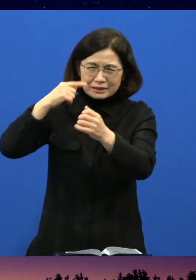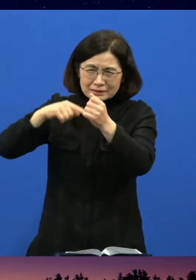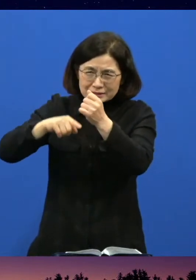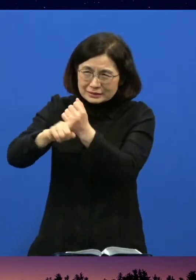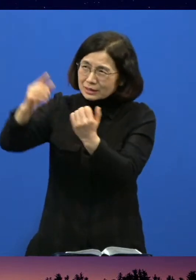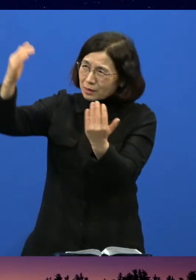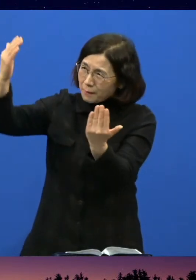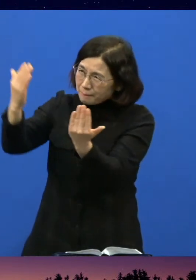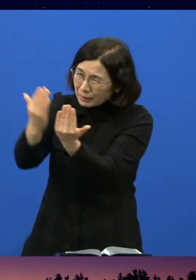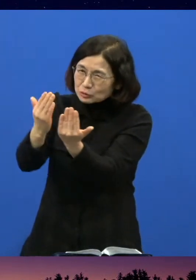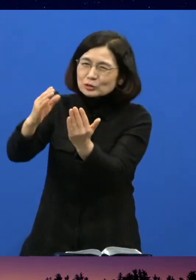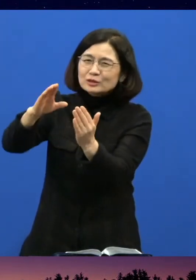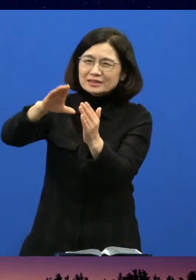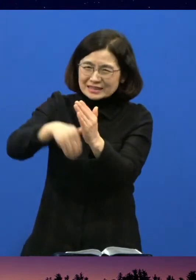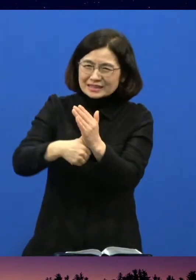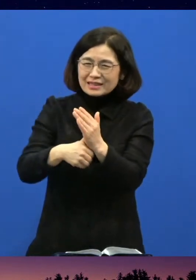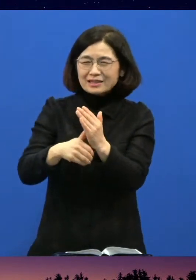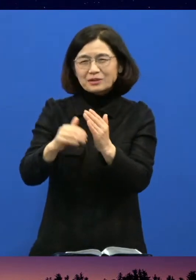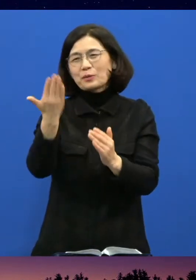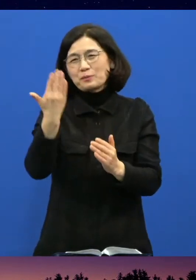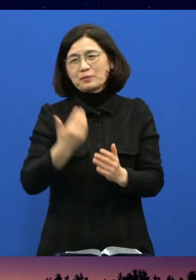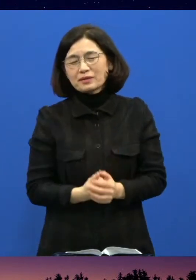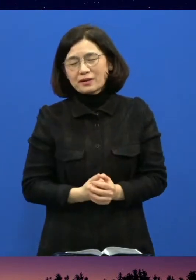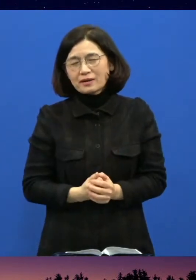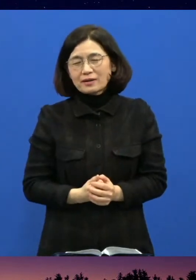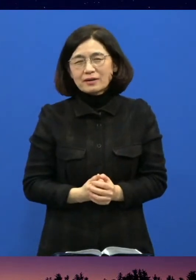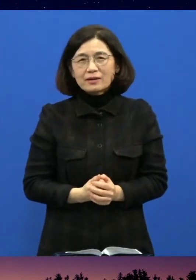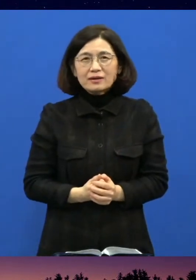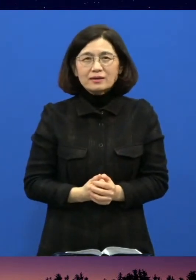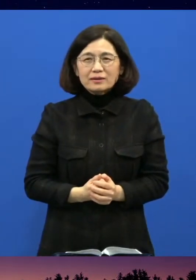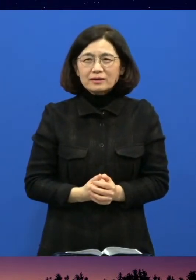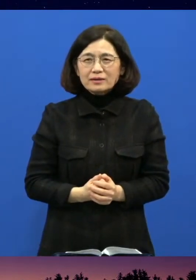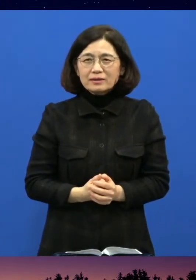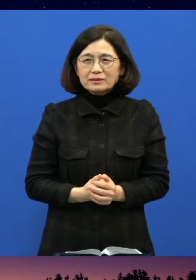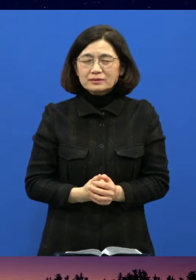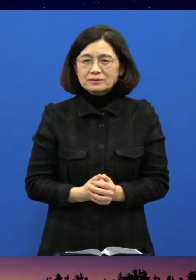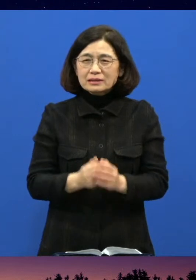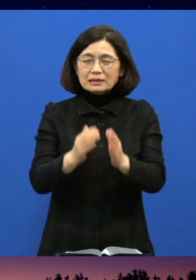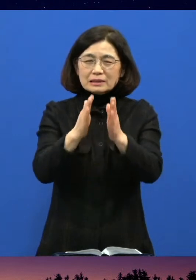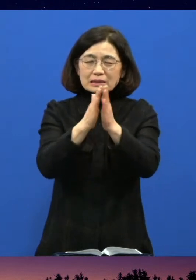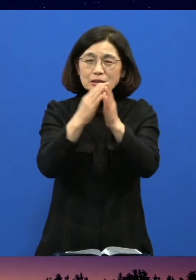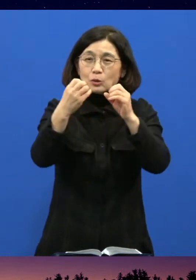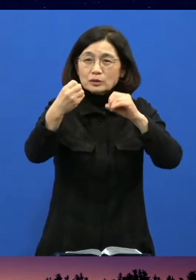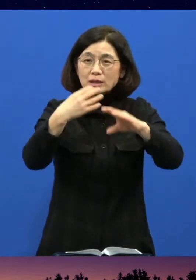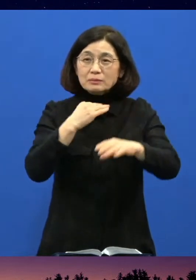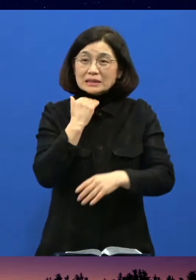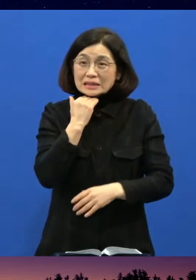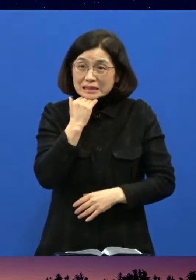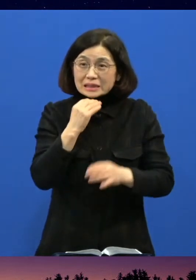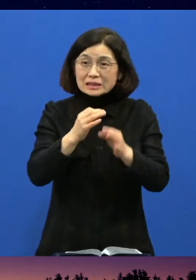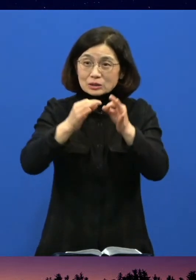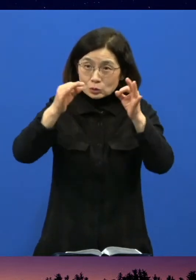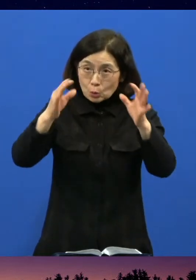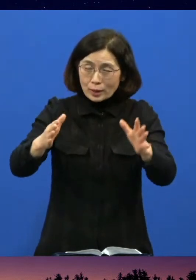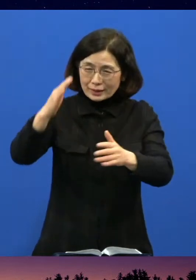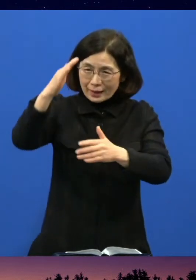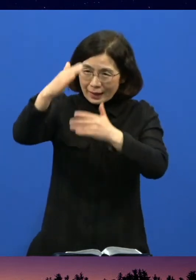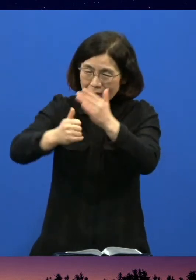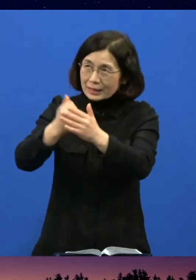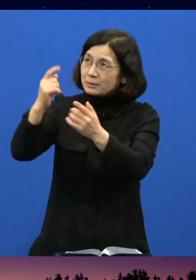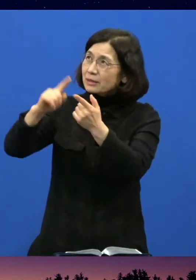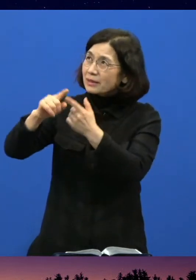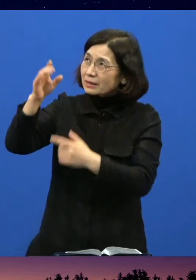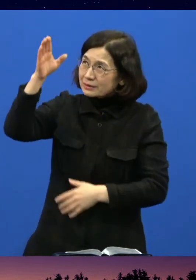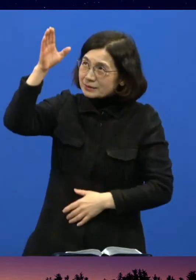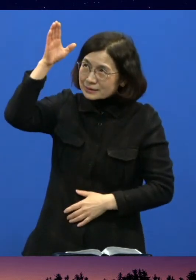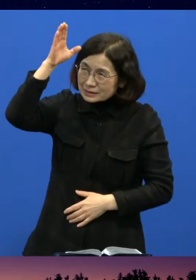그러면서 우리는 응답 자체보다 하나님에 대한 기대감이 더 높아져 가는. 처음에는 그 응답에